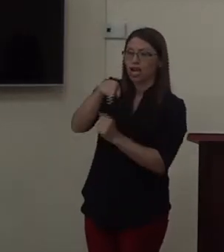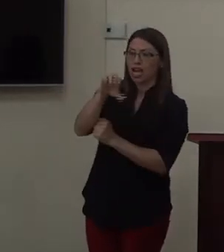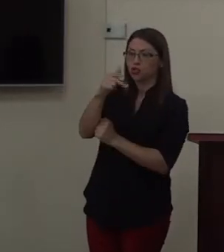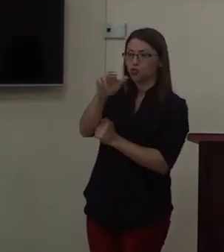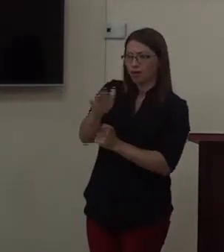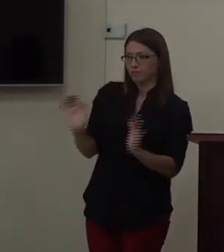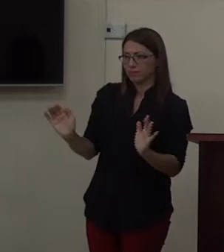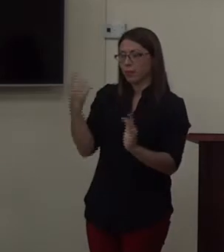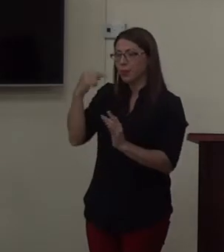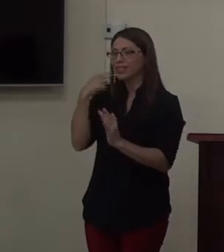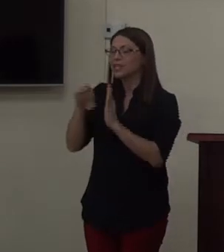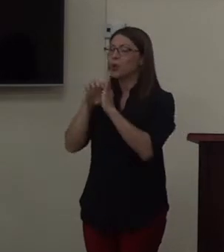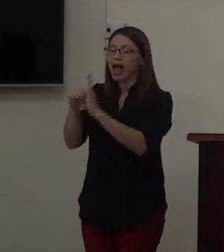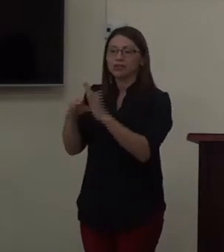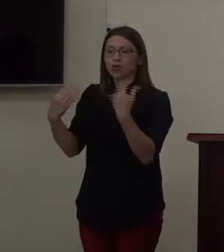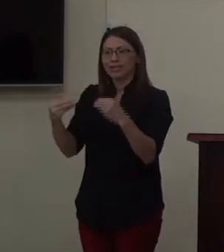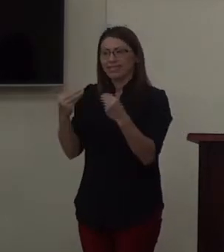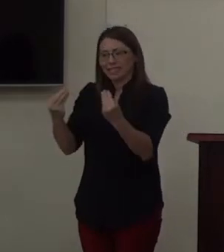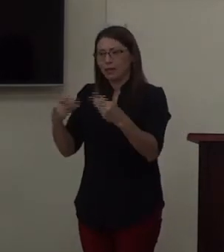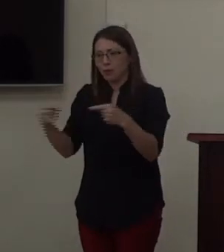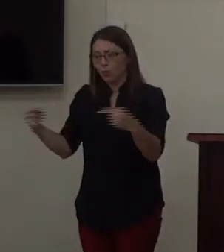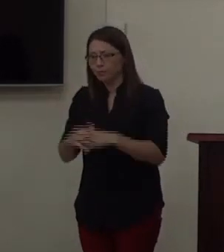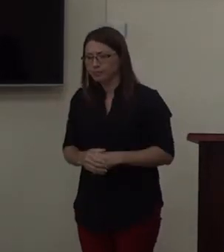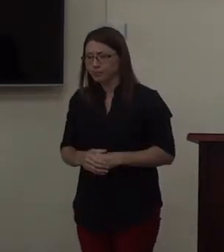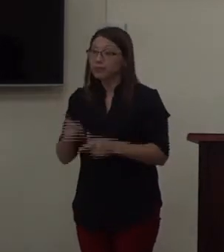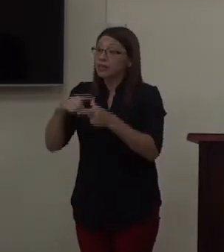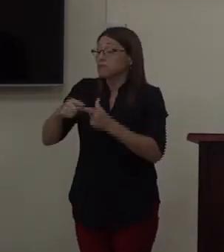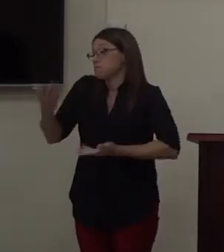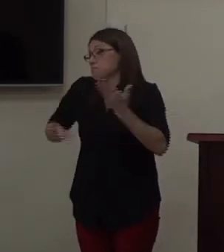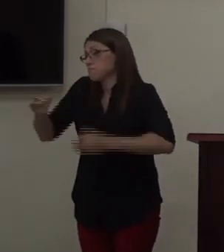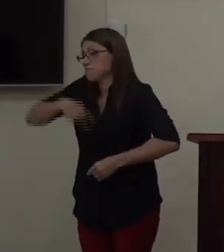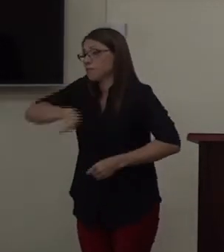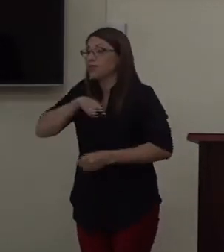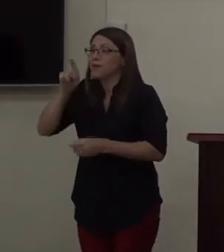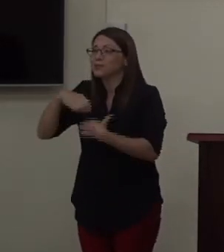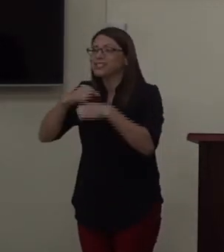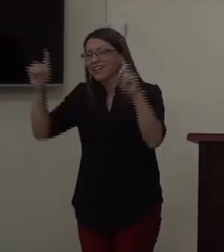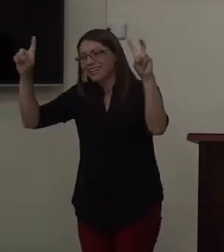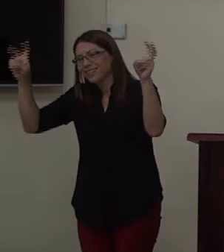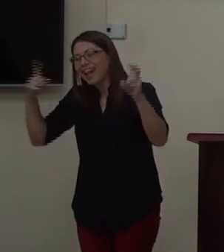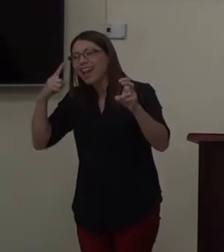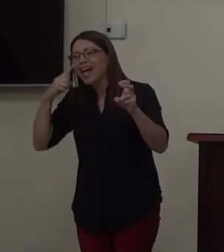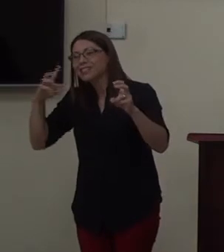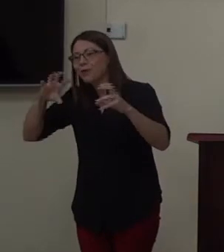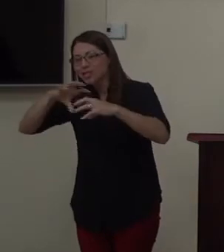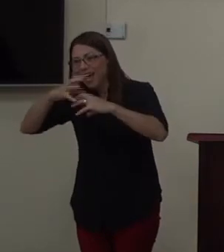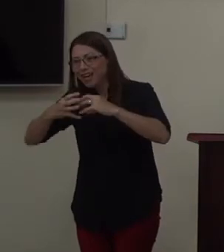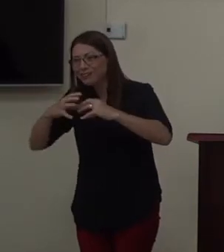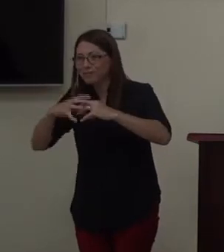En un caso, ¿verdad? Excelente, ciertamente. Posiblemente tengamos que hacer la cebolla más grande aquí.